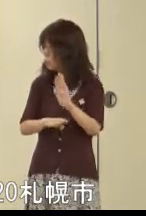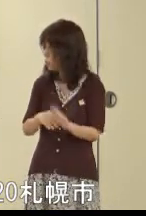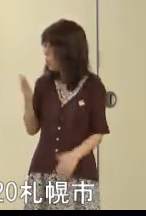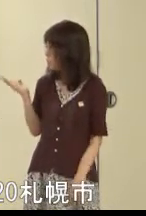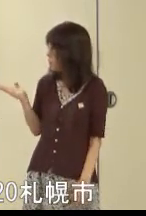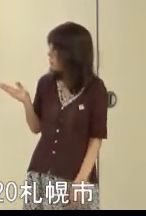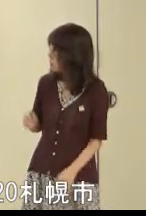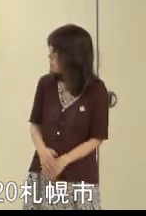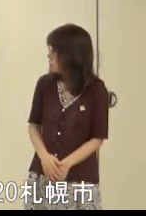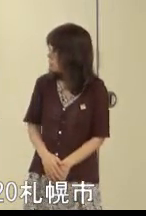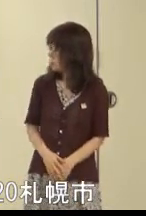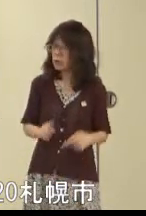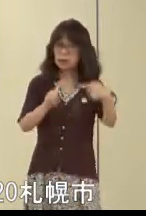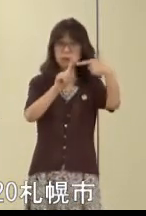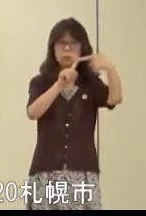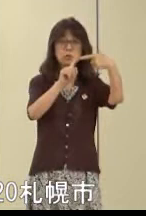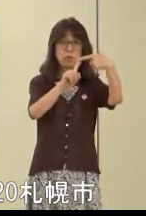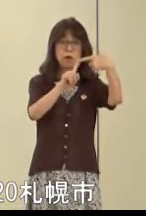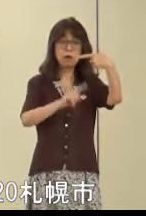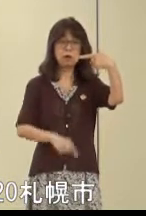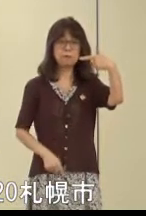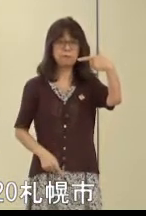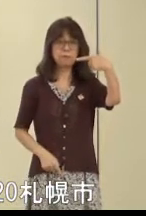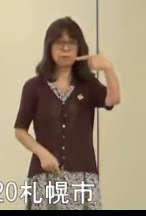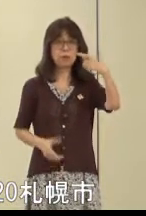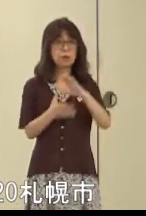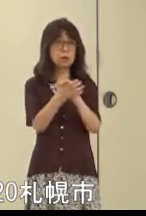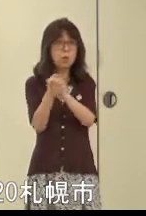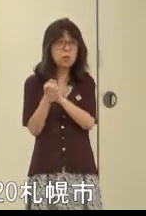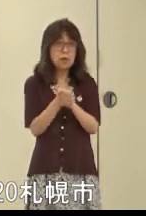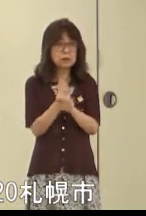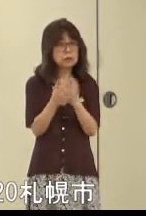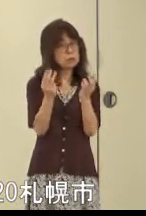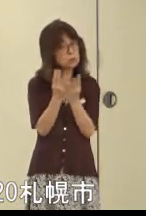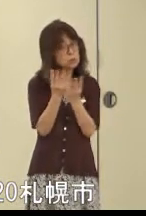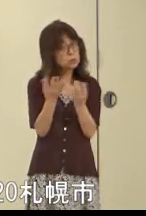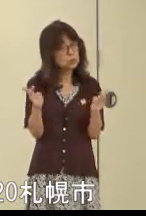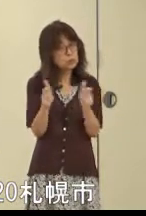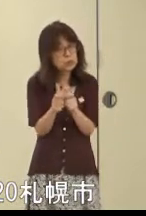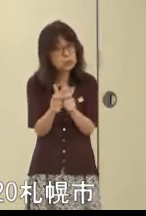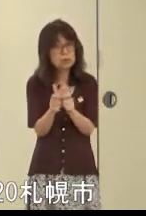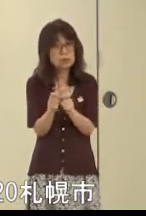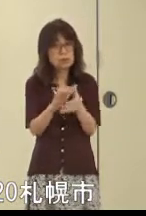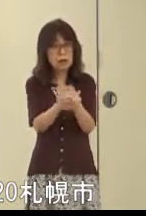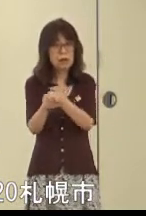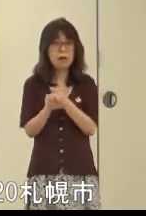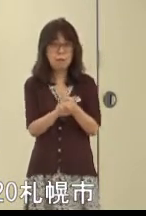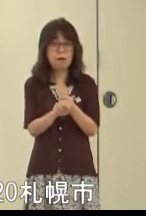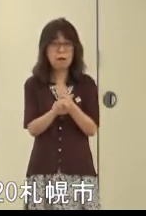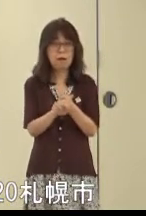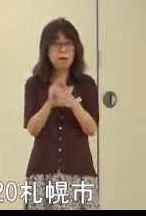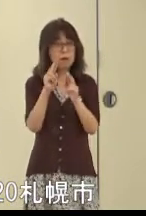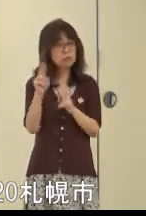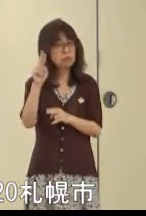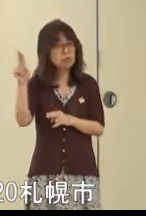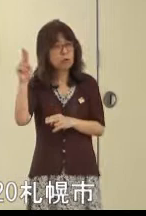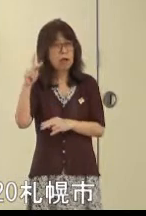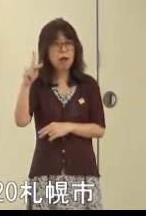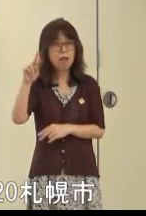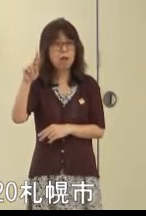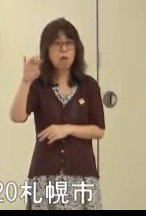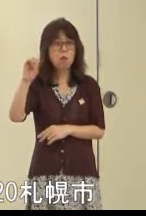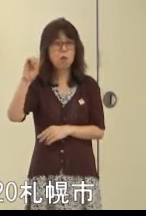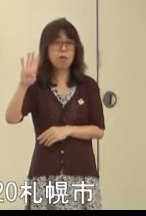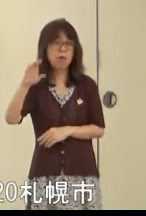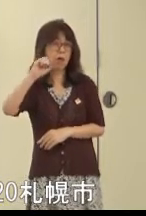ました一つは by 主友達数人でですね仲間同士でカラオケに行っていたとか